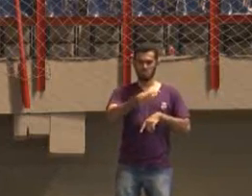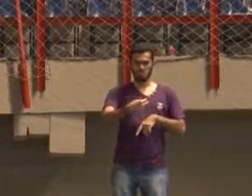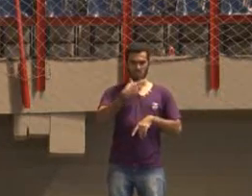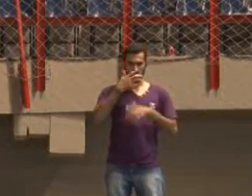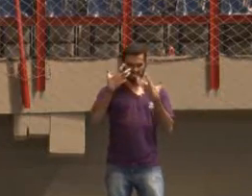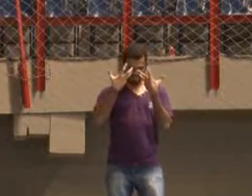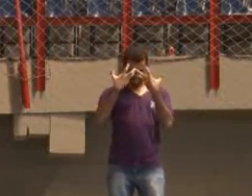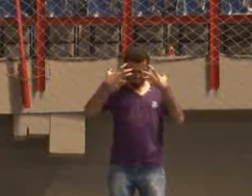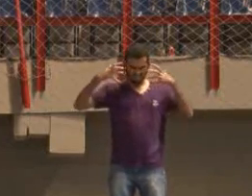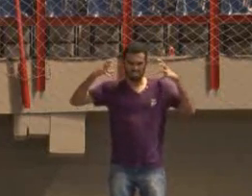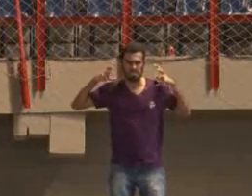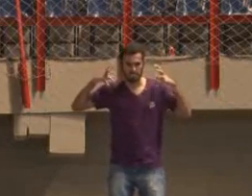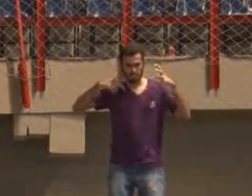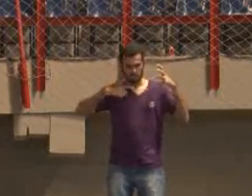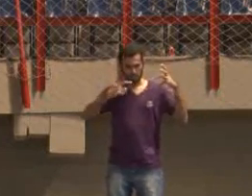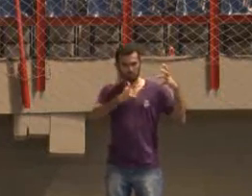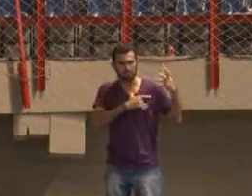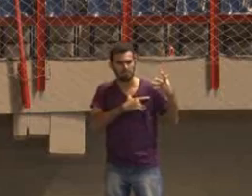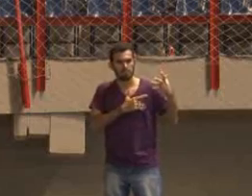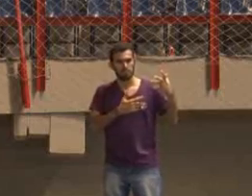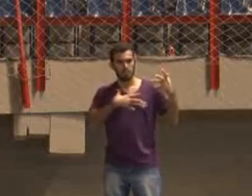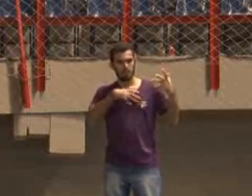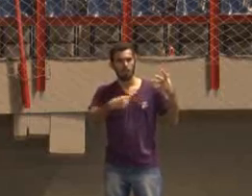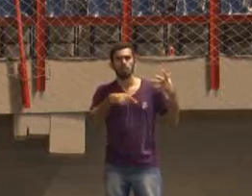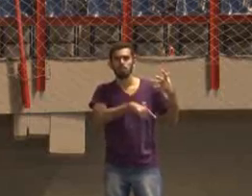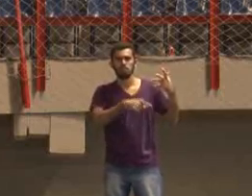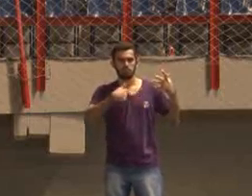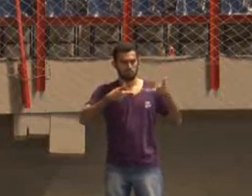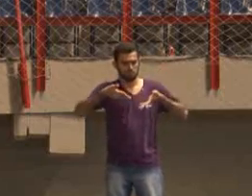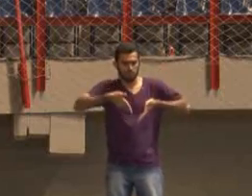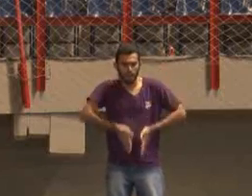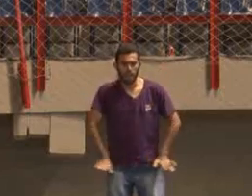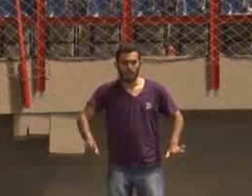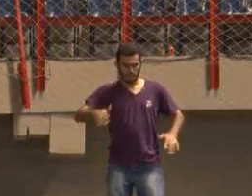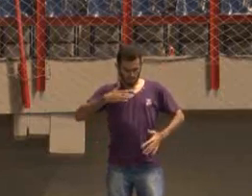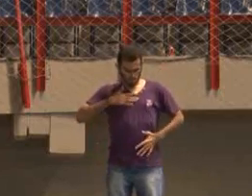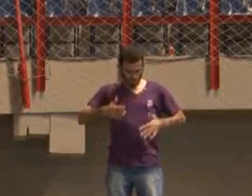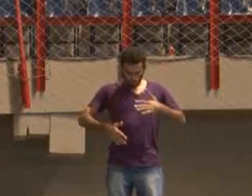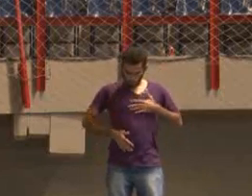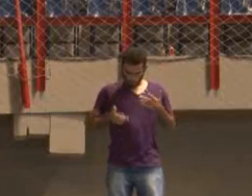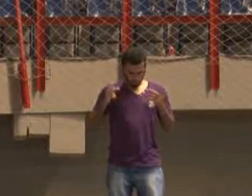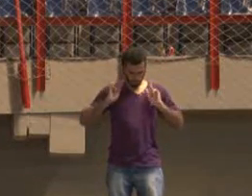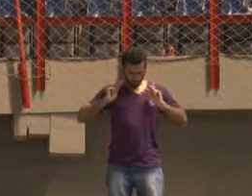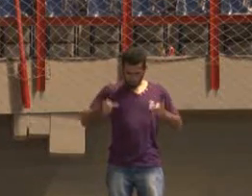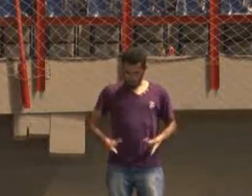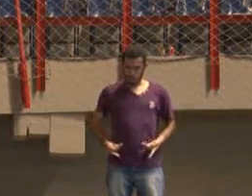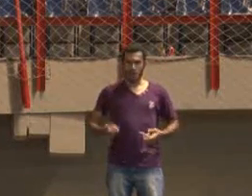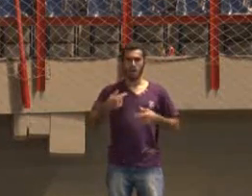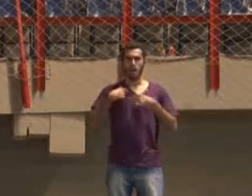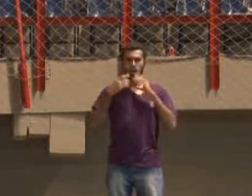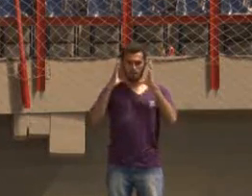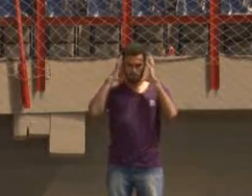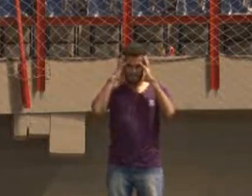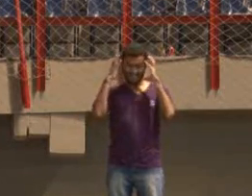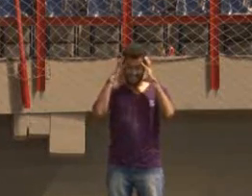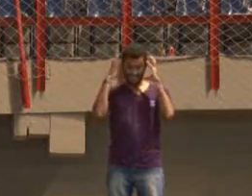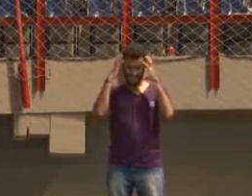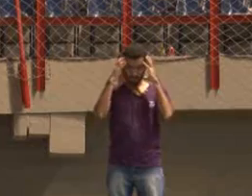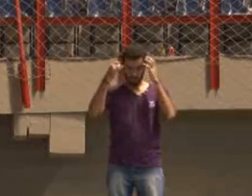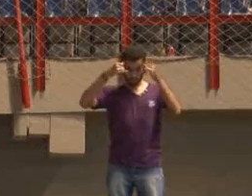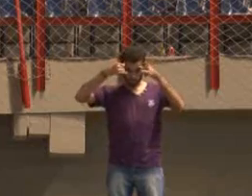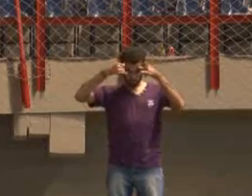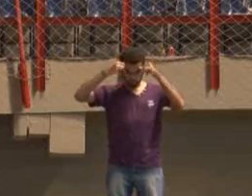esse filho do rei Minos nasceu com um corpo humano e a cabeça de um touro. Todo mundo aí